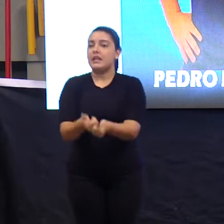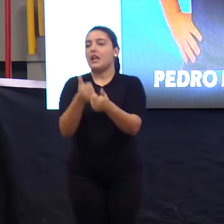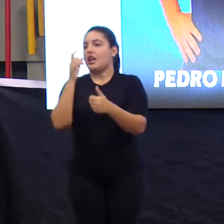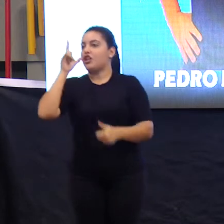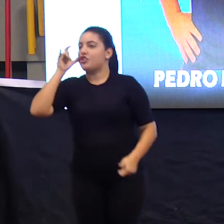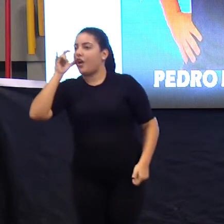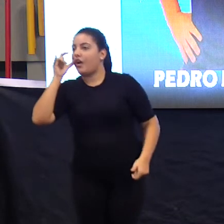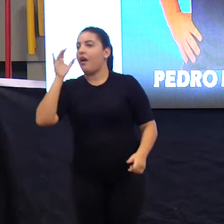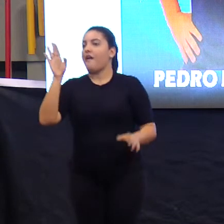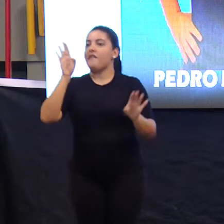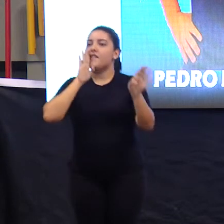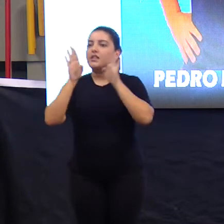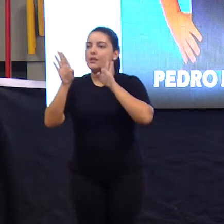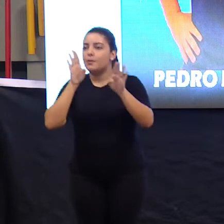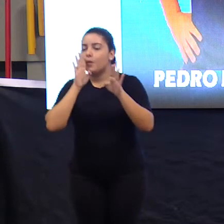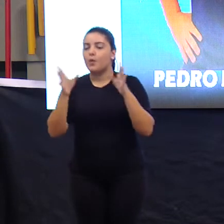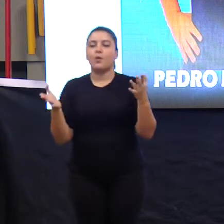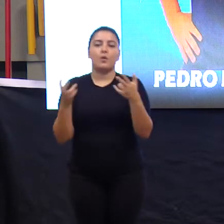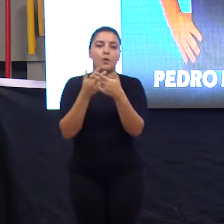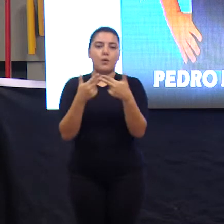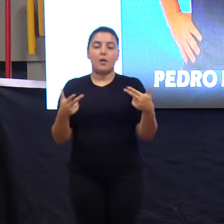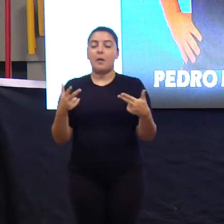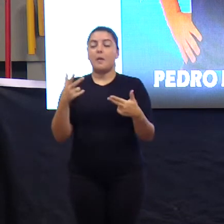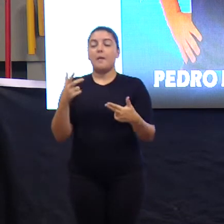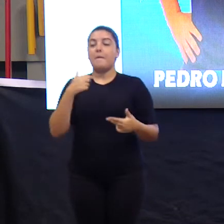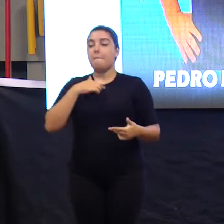acompanhar, o meu Instagram é